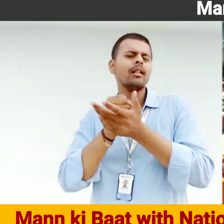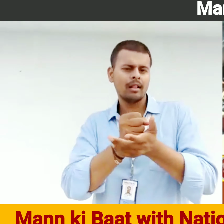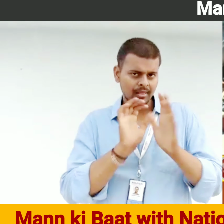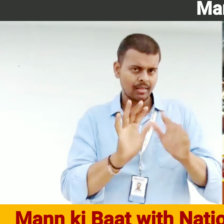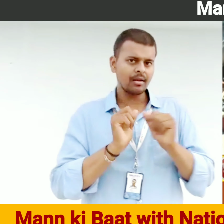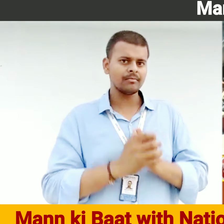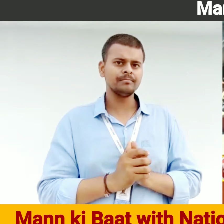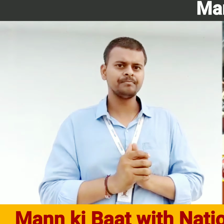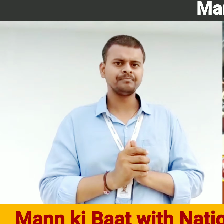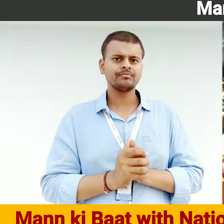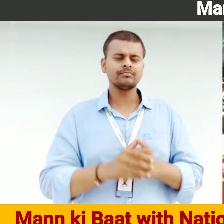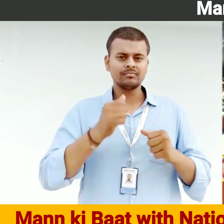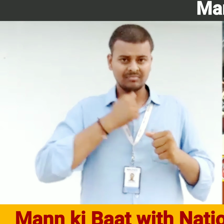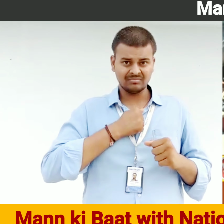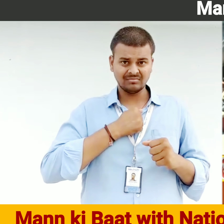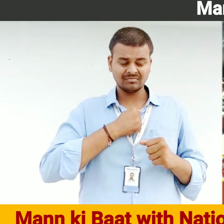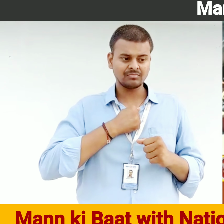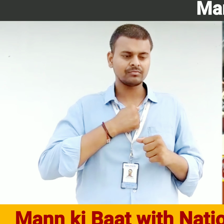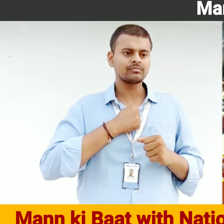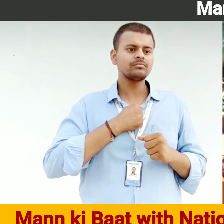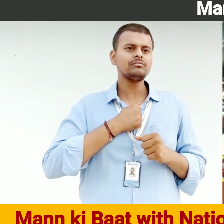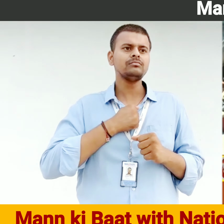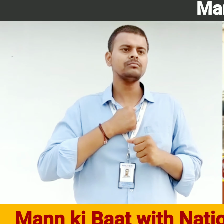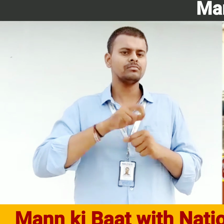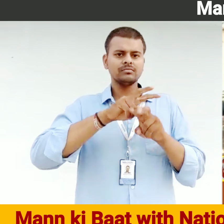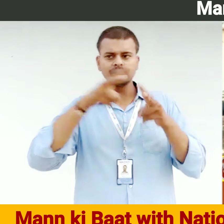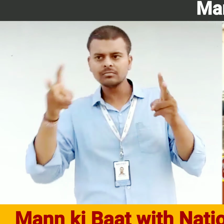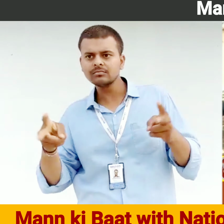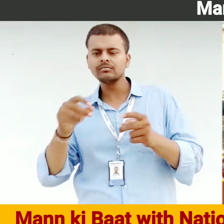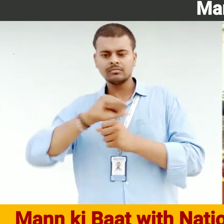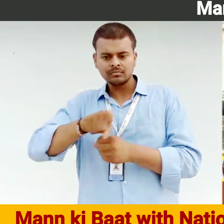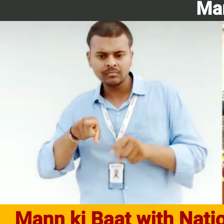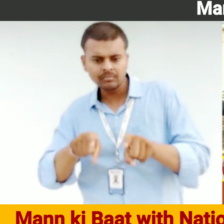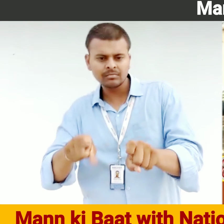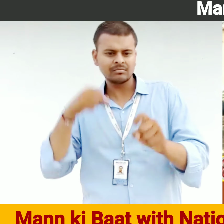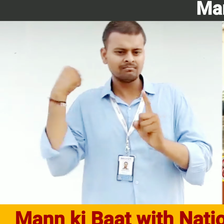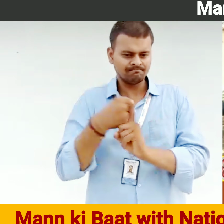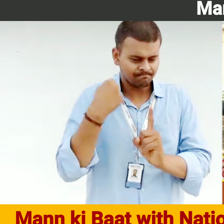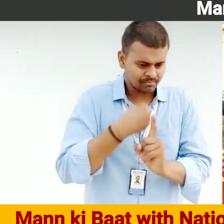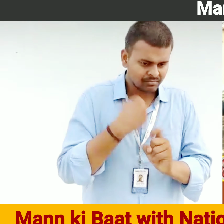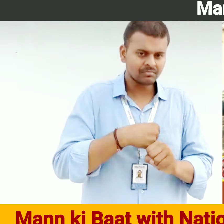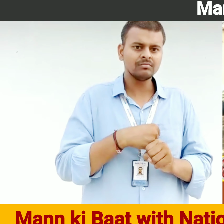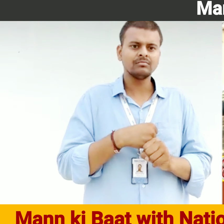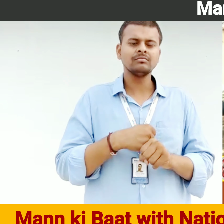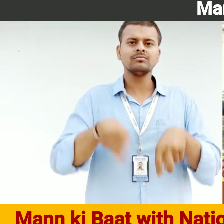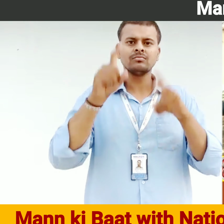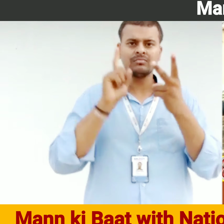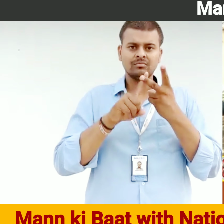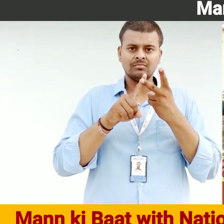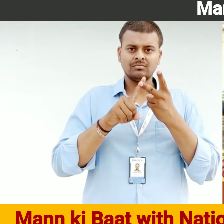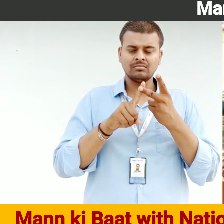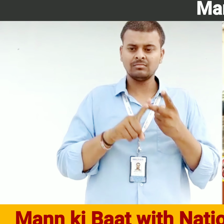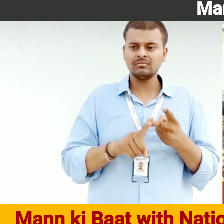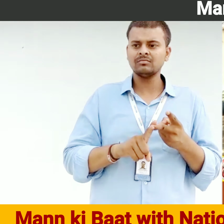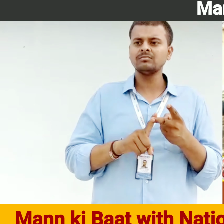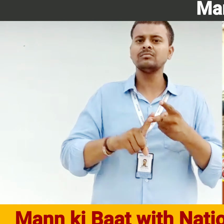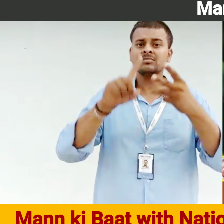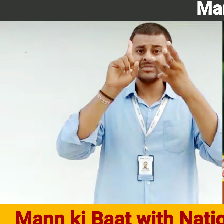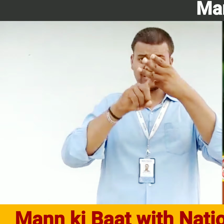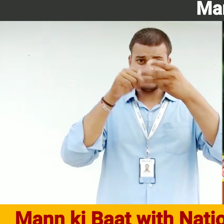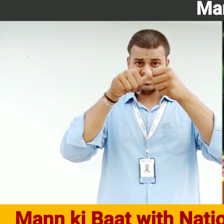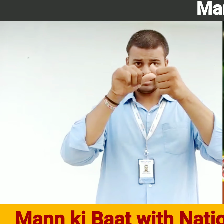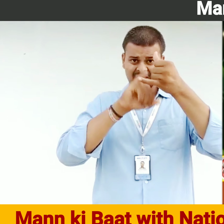का हकदार है। मेरे प्यारे देशवासियों, एक तरफ हम महामारी से लड़ रहे हैं तो दूसरी तरफ